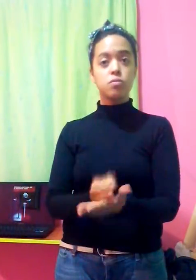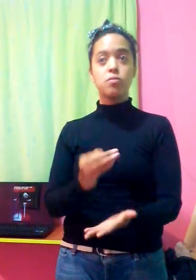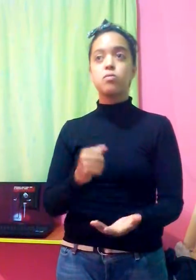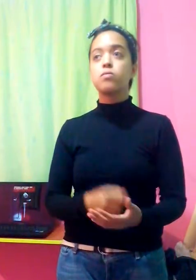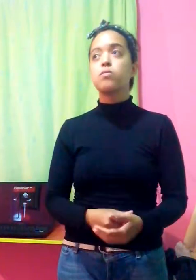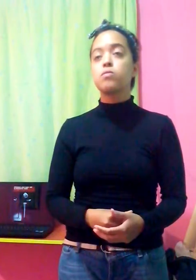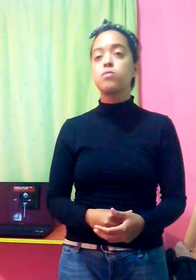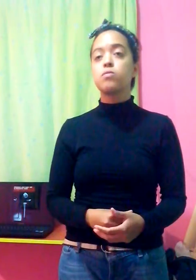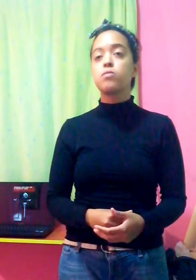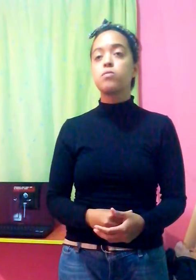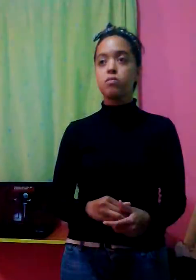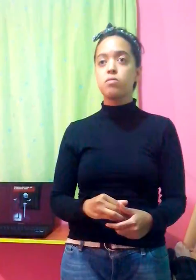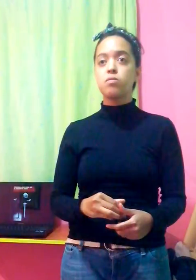su marido, usted póngame aquí el verde pistacho.